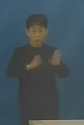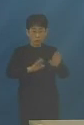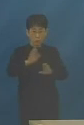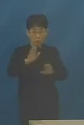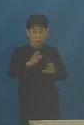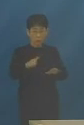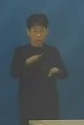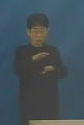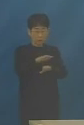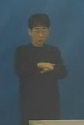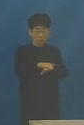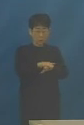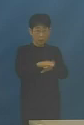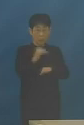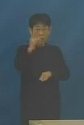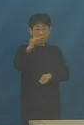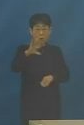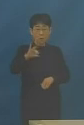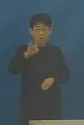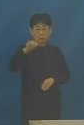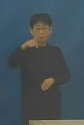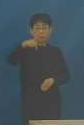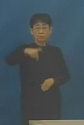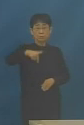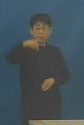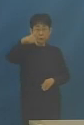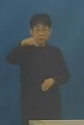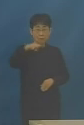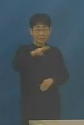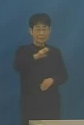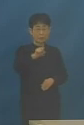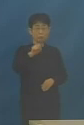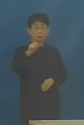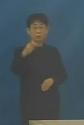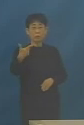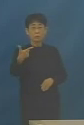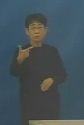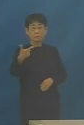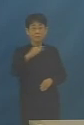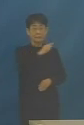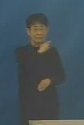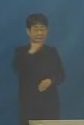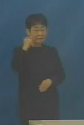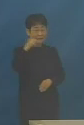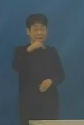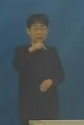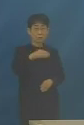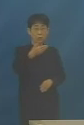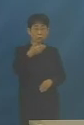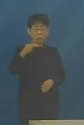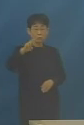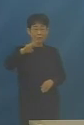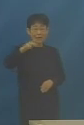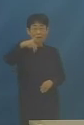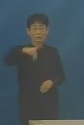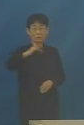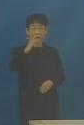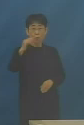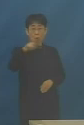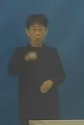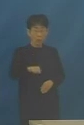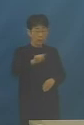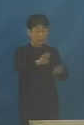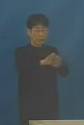コップ26が現在グラスをイギリスで開催をされていることでありますここにつきまして